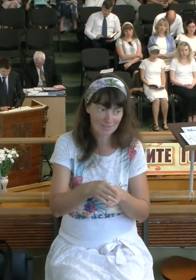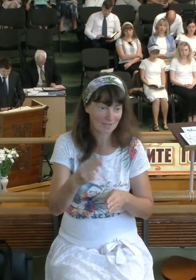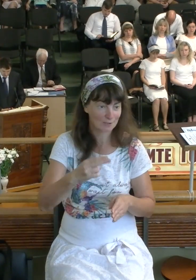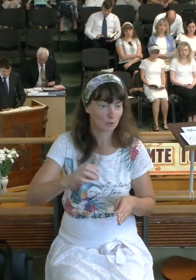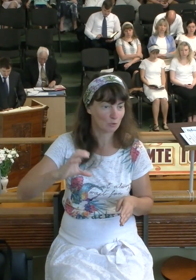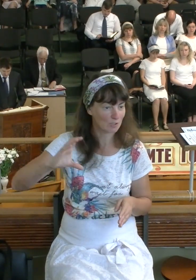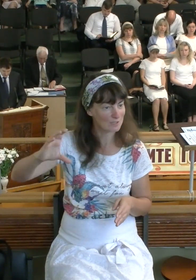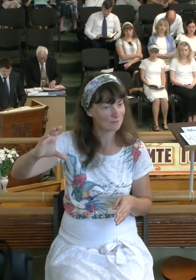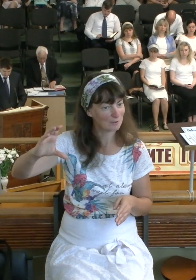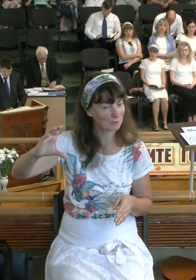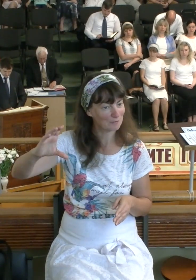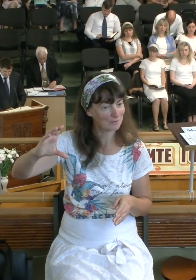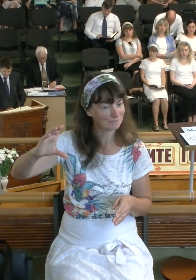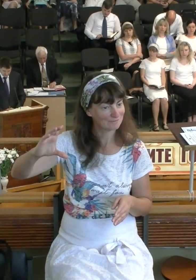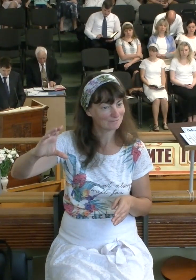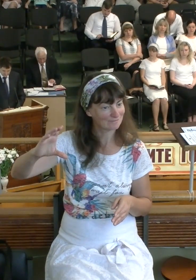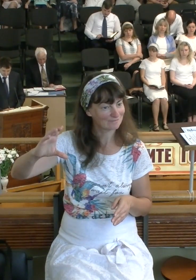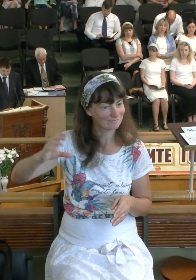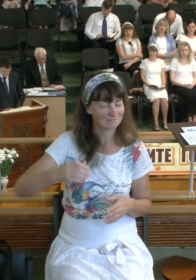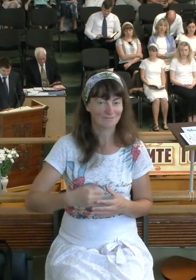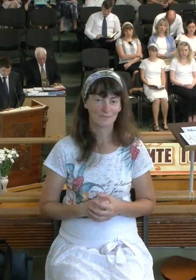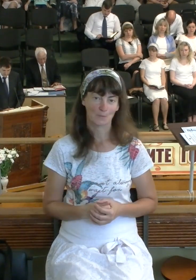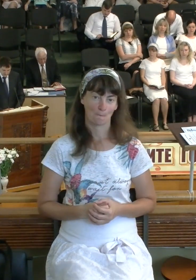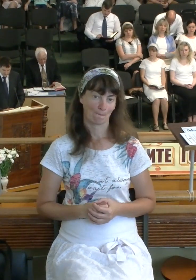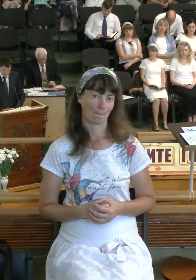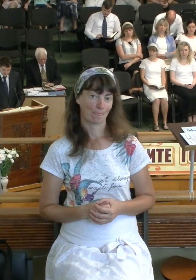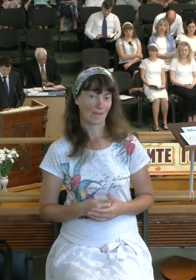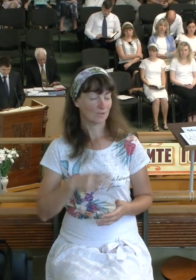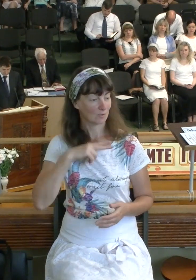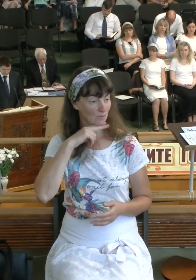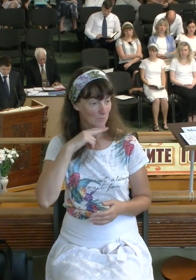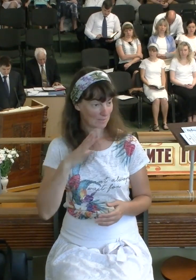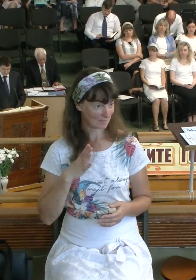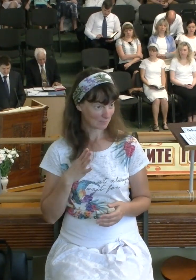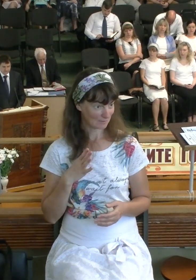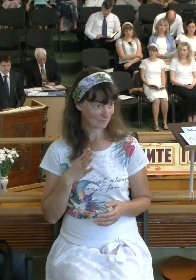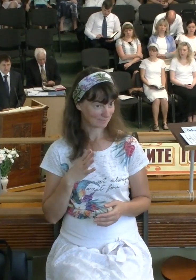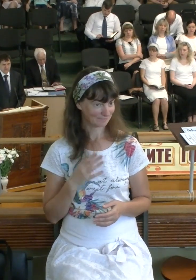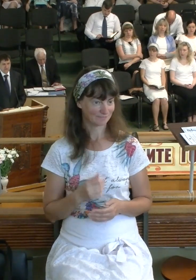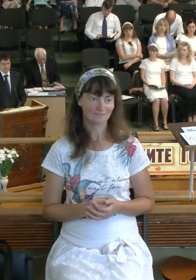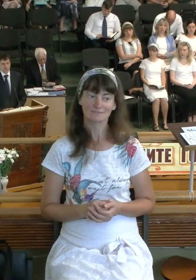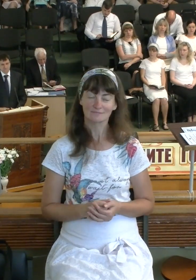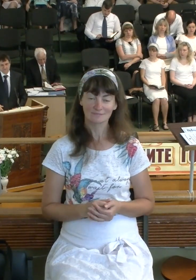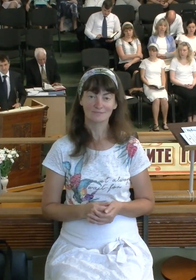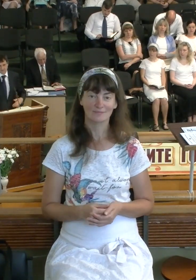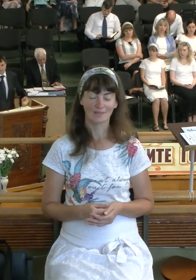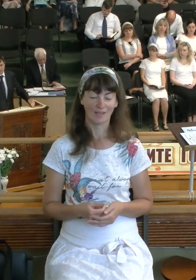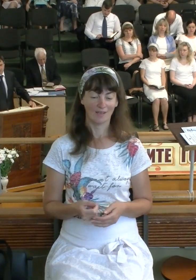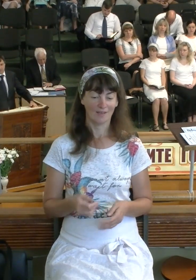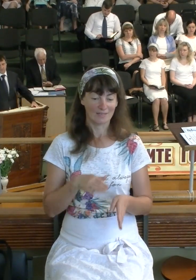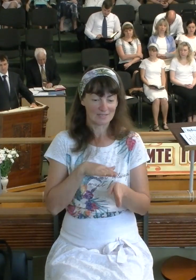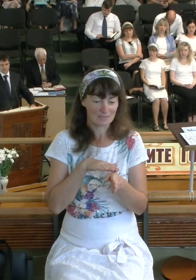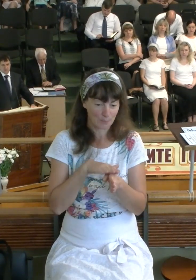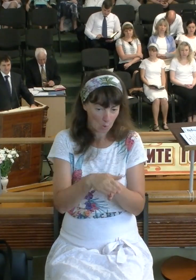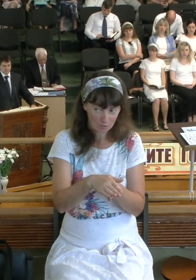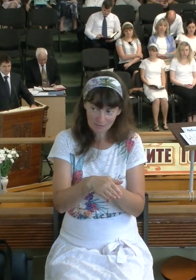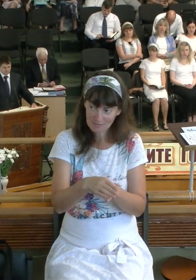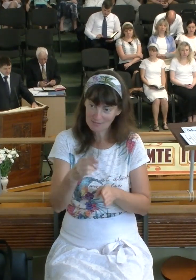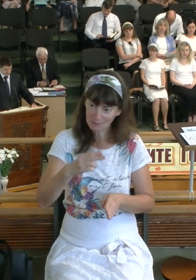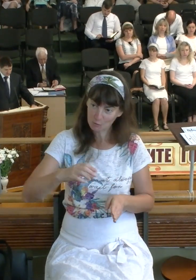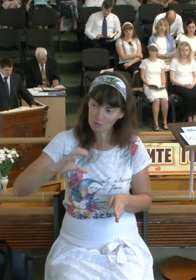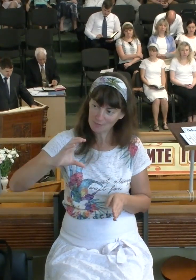хотел обратить именно на этот момент внимание. Знаете, за исполнение Духом Святым мы,